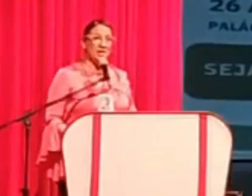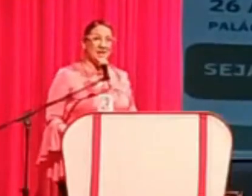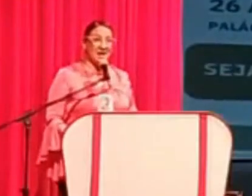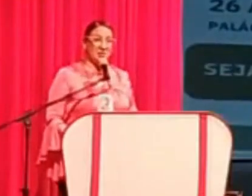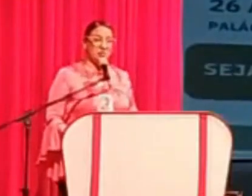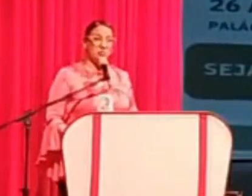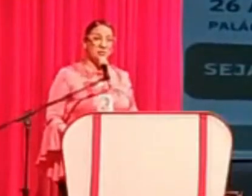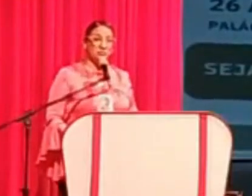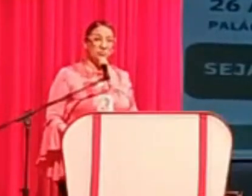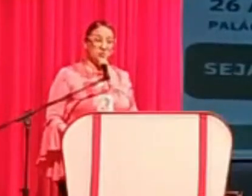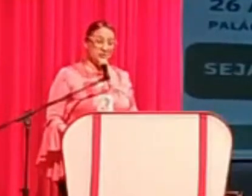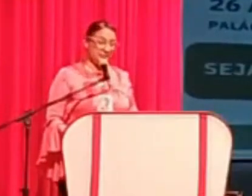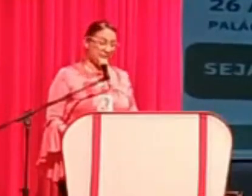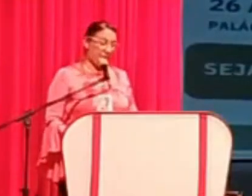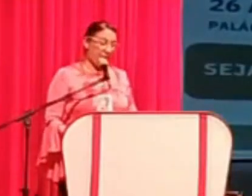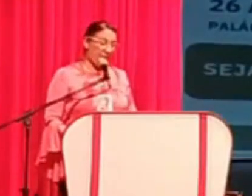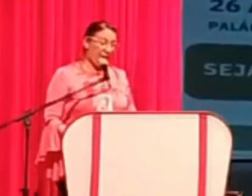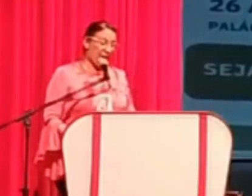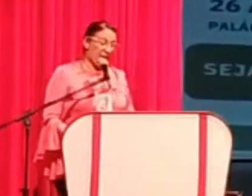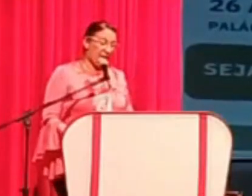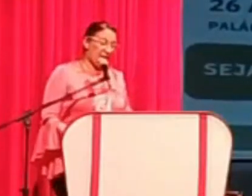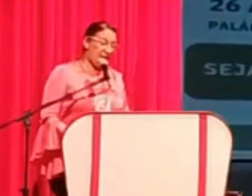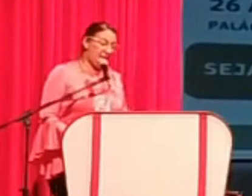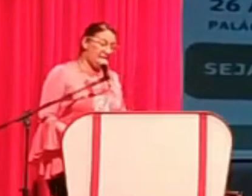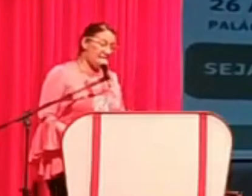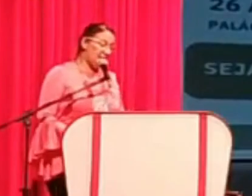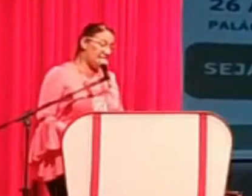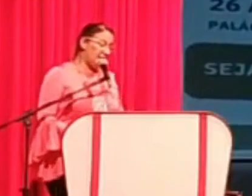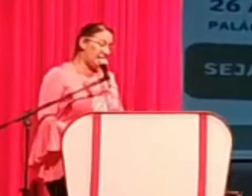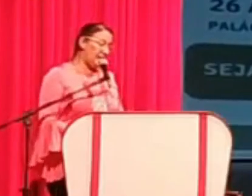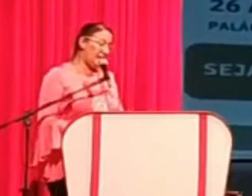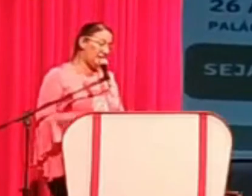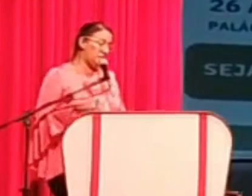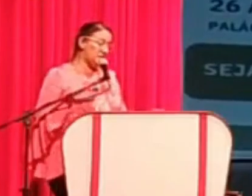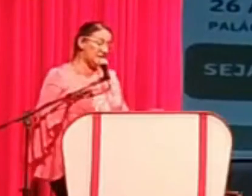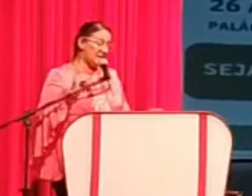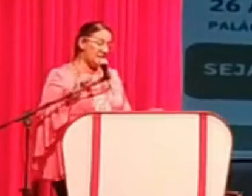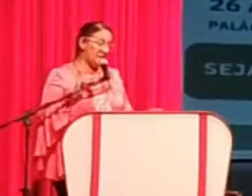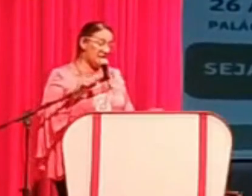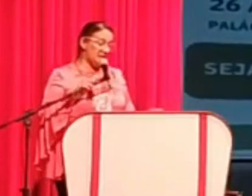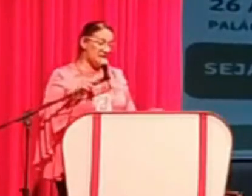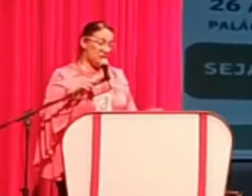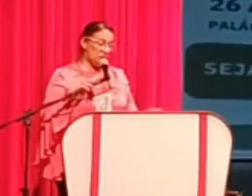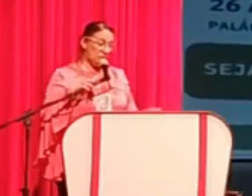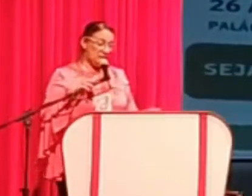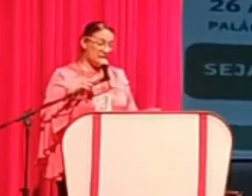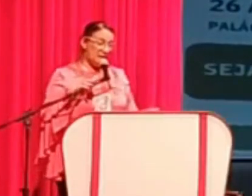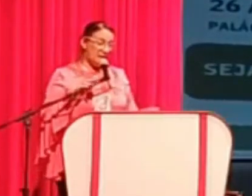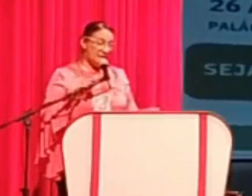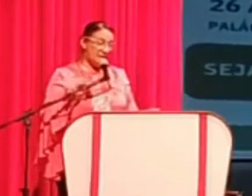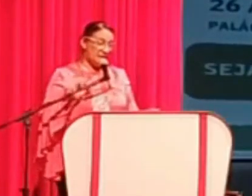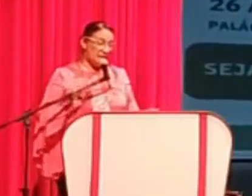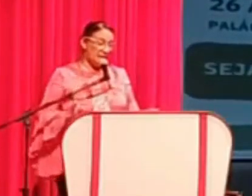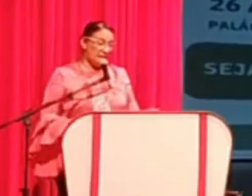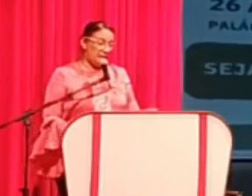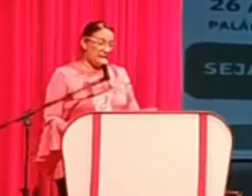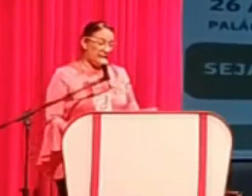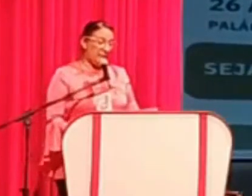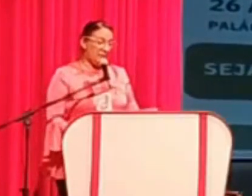no período da tarde do segundo dia. E eu gostaria de agradecer a todos os